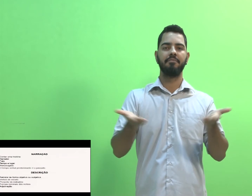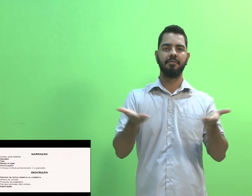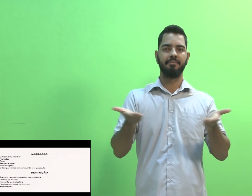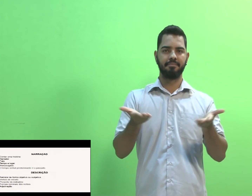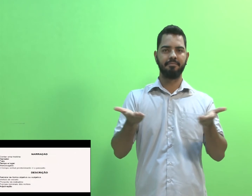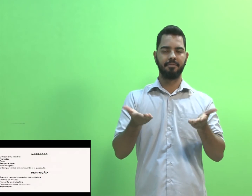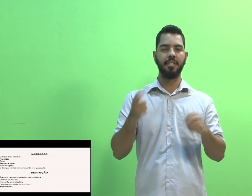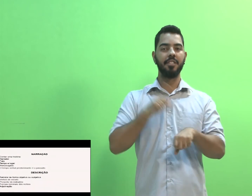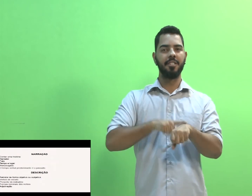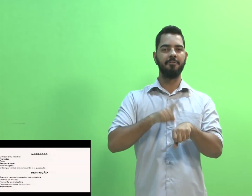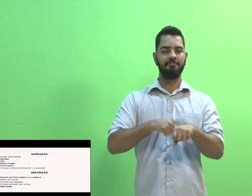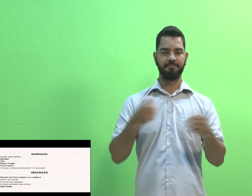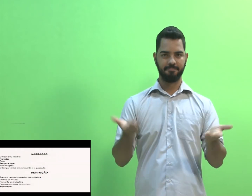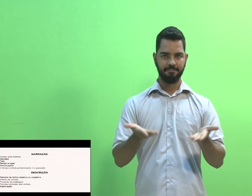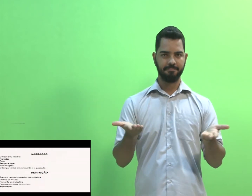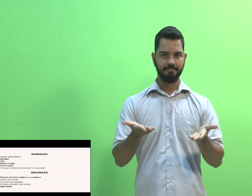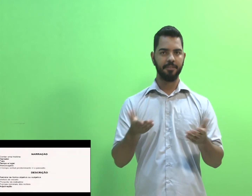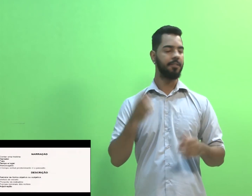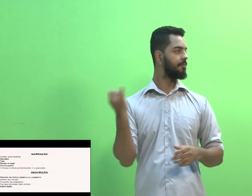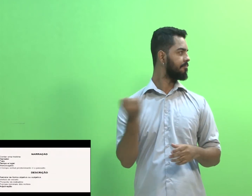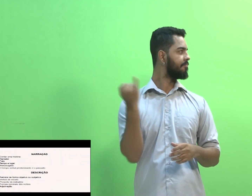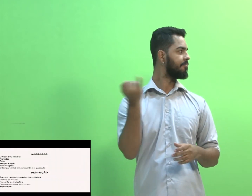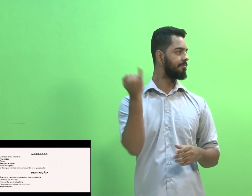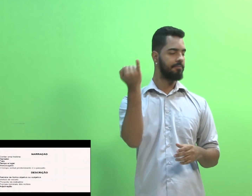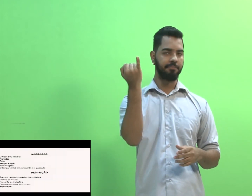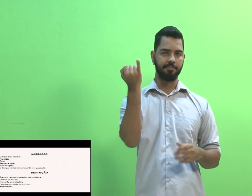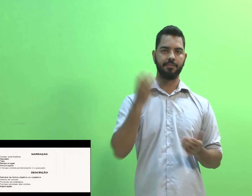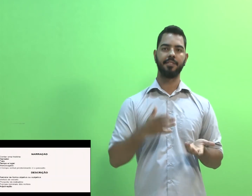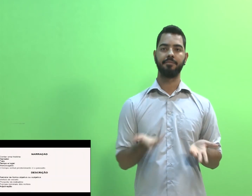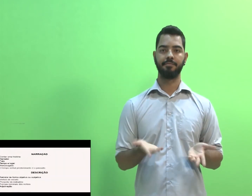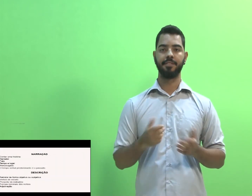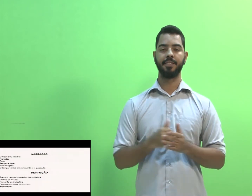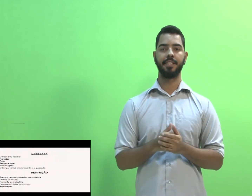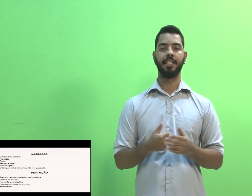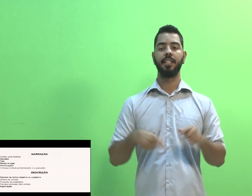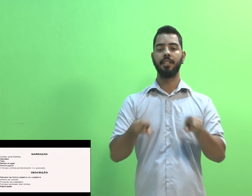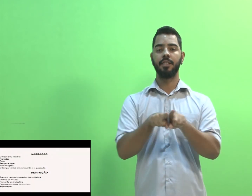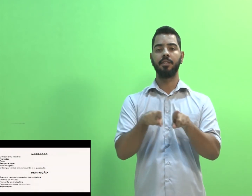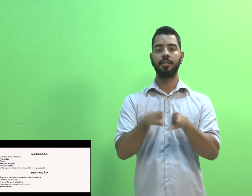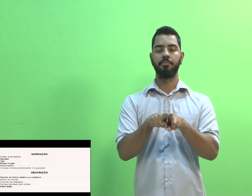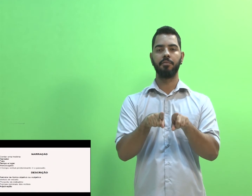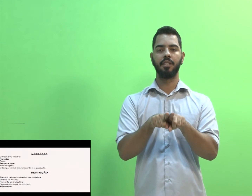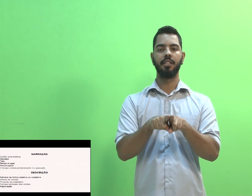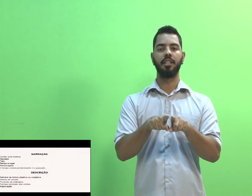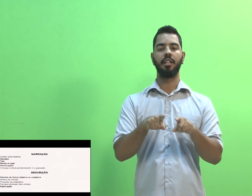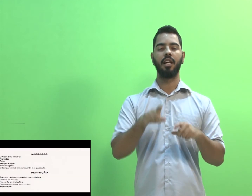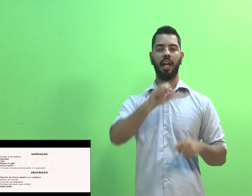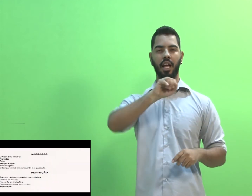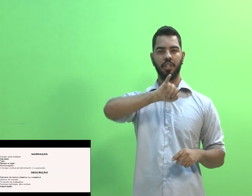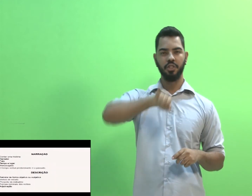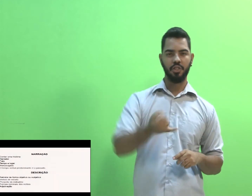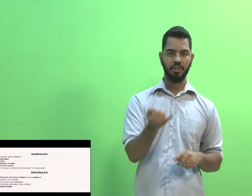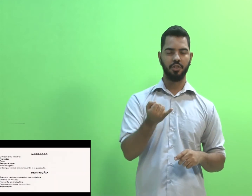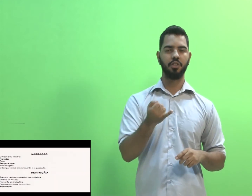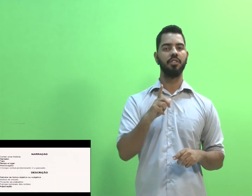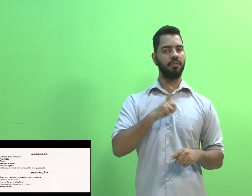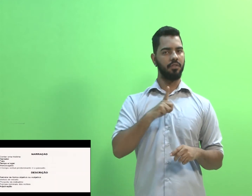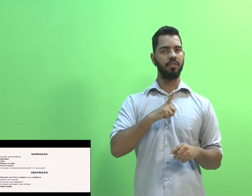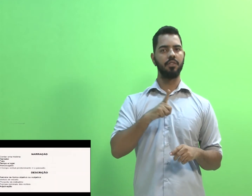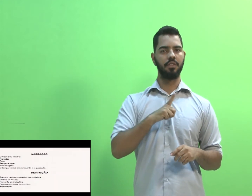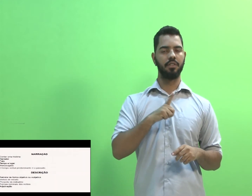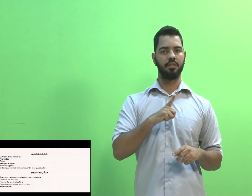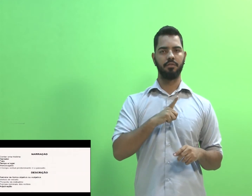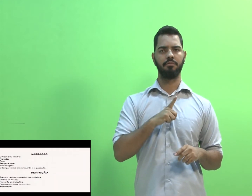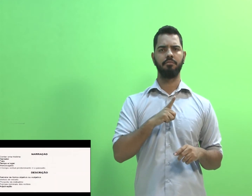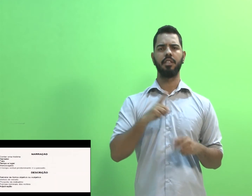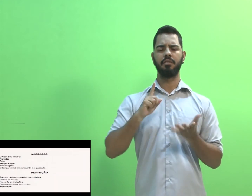ser muito utilizadas e a adjetivação, ou seja, nesse tipo de texto nós vamos encontrar uma série de adjetivos